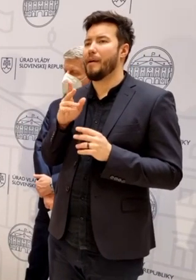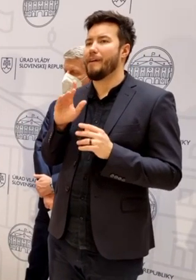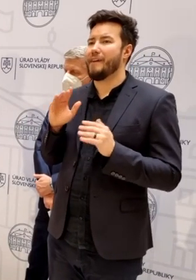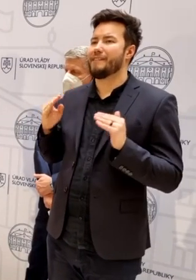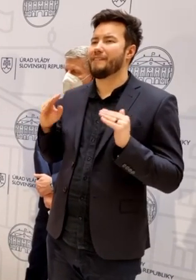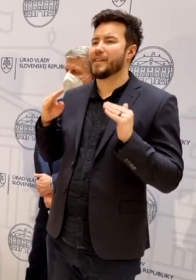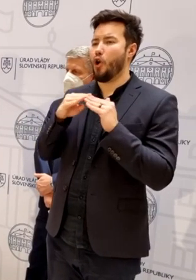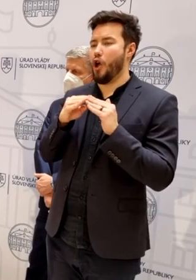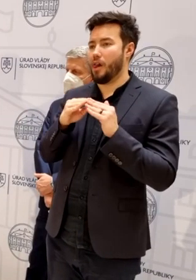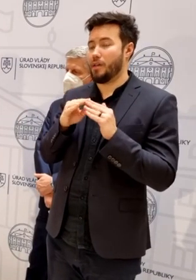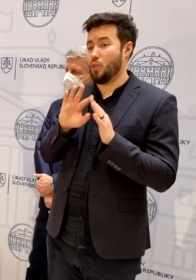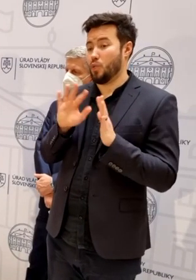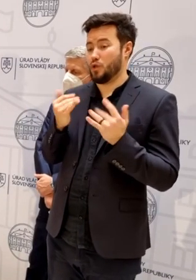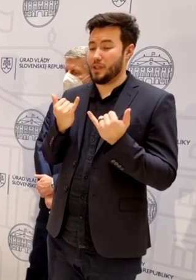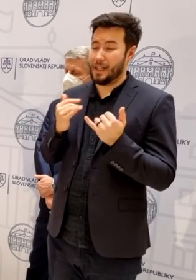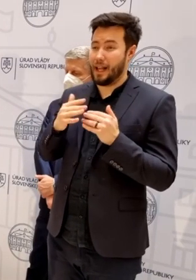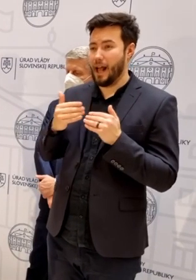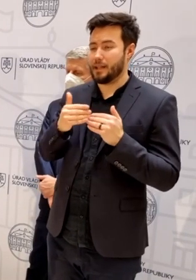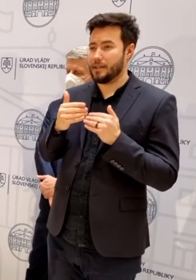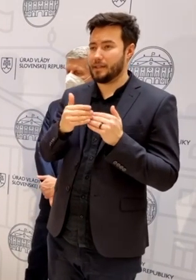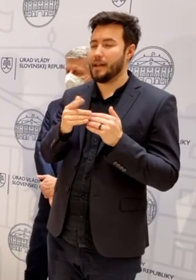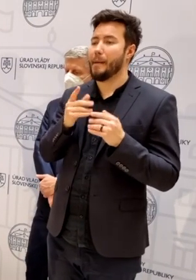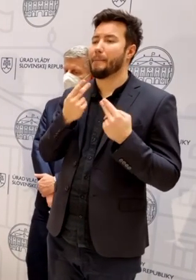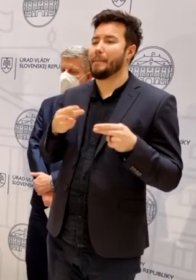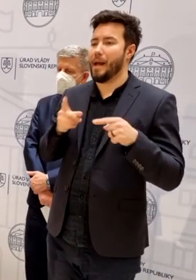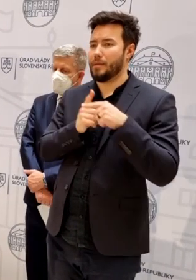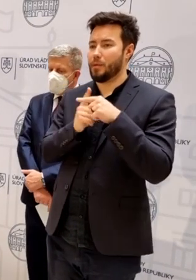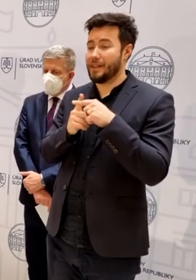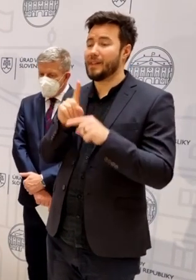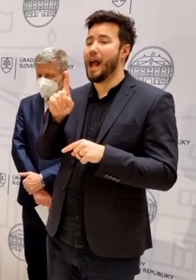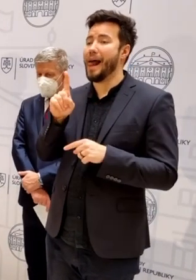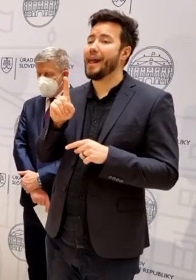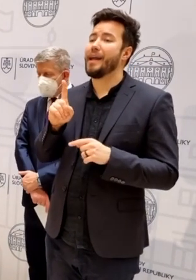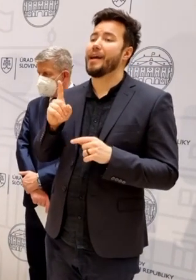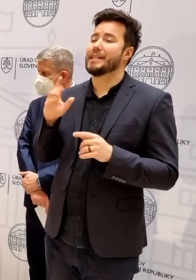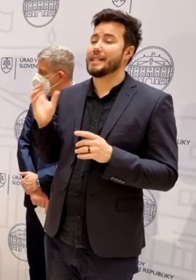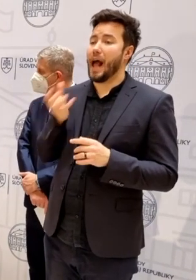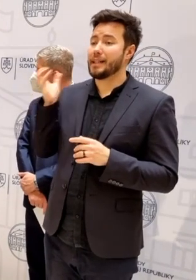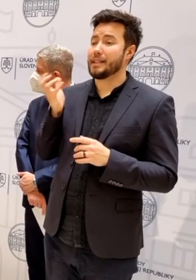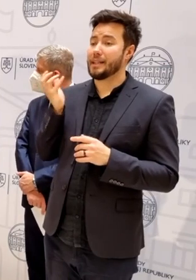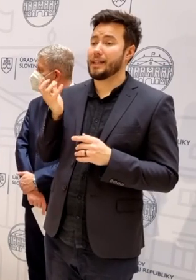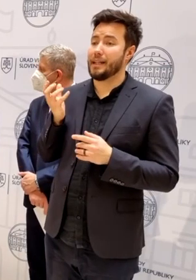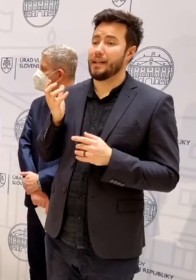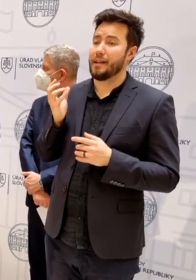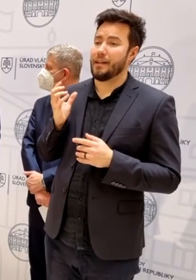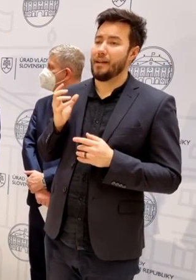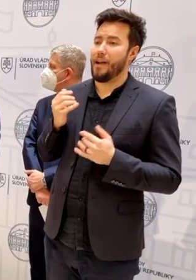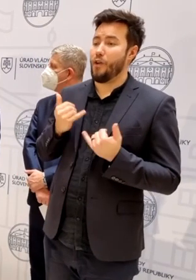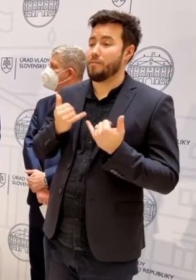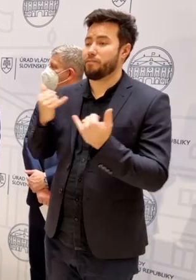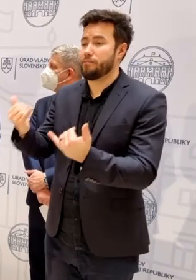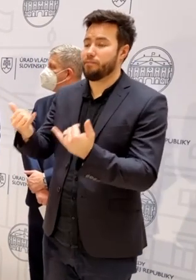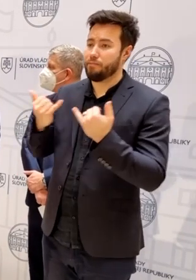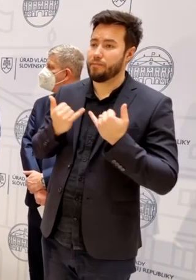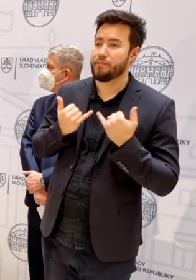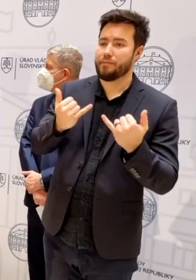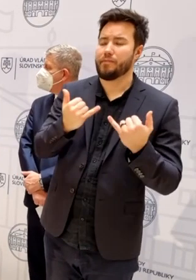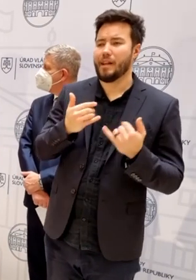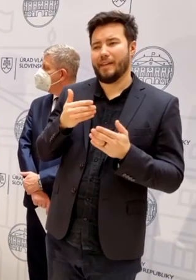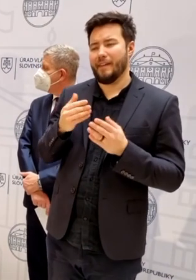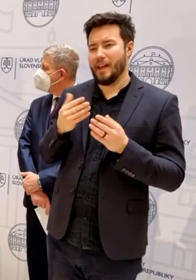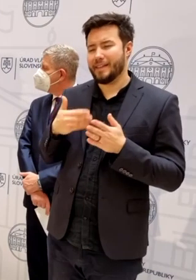vrcholu infekcií medzi prípadmi, tak medzi výjazdami ešte stále pretrváva rast týchto výjazdov